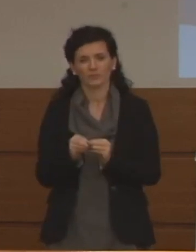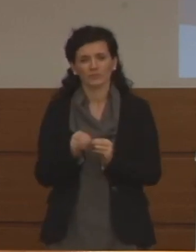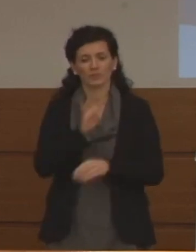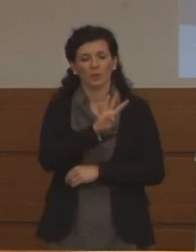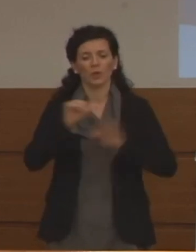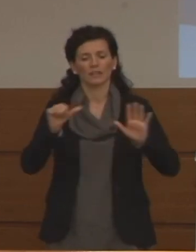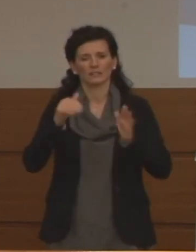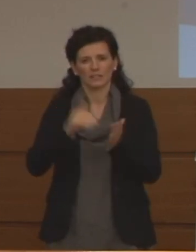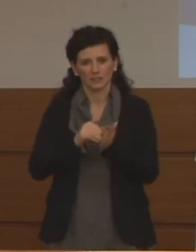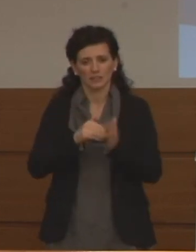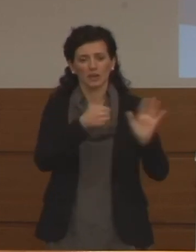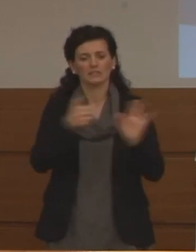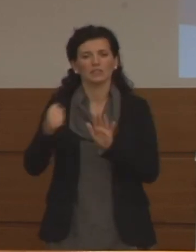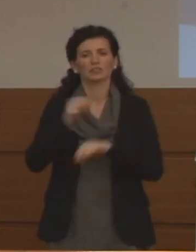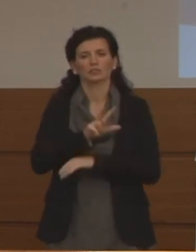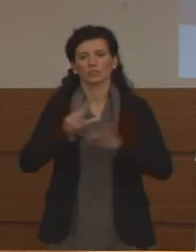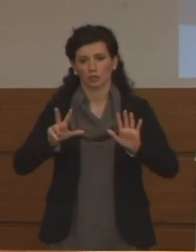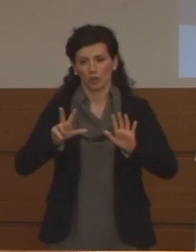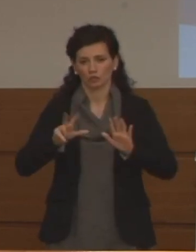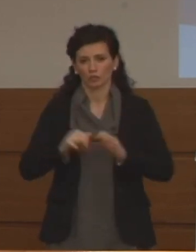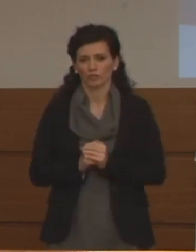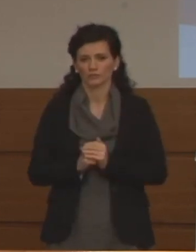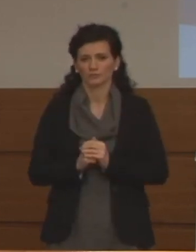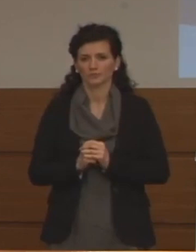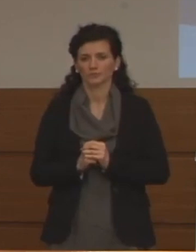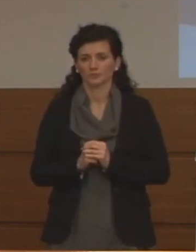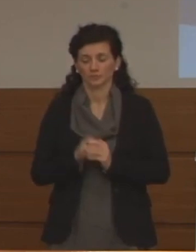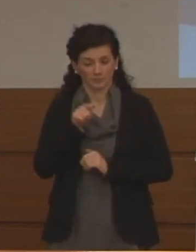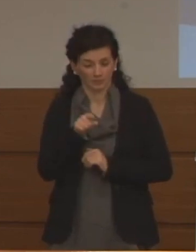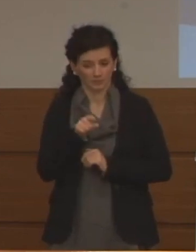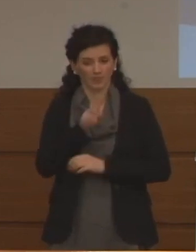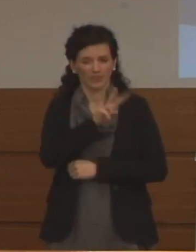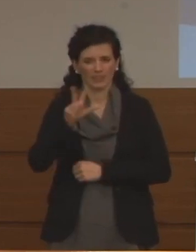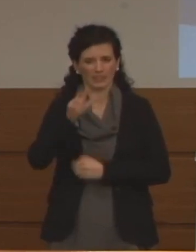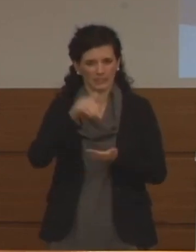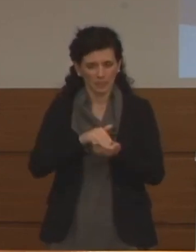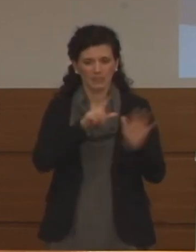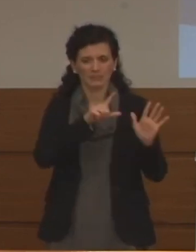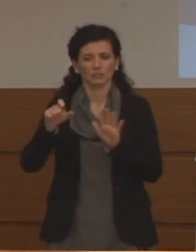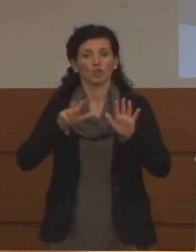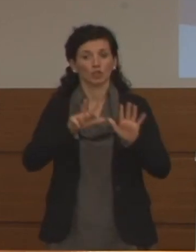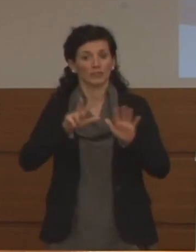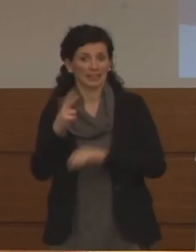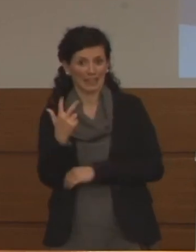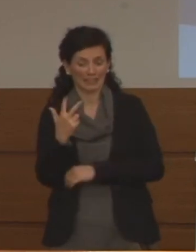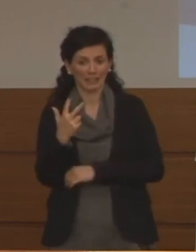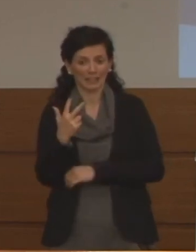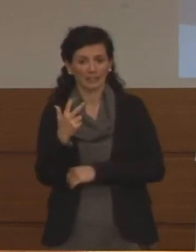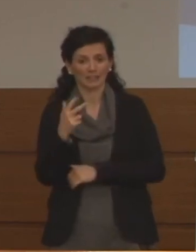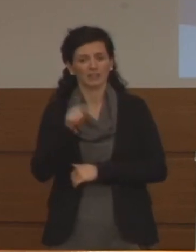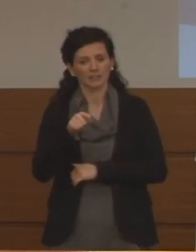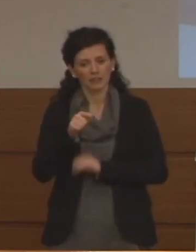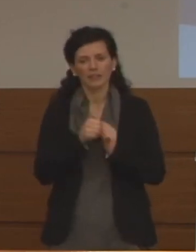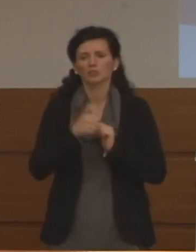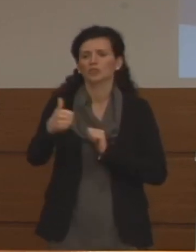46mila 3 638 di questi 23.780 tre sono in